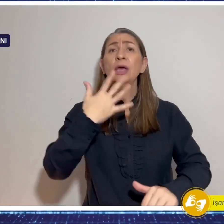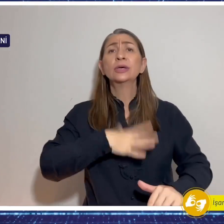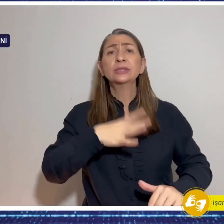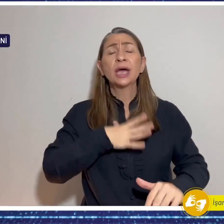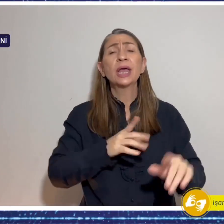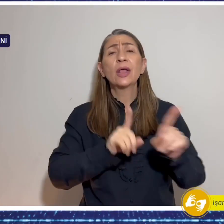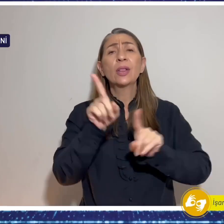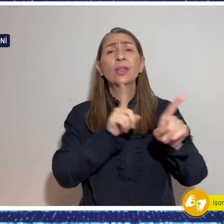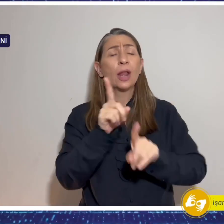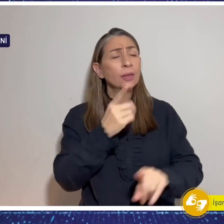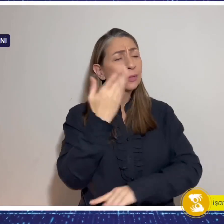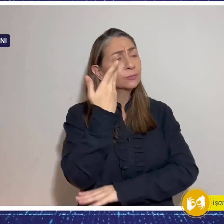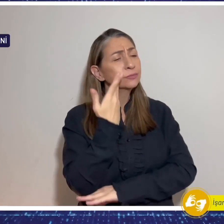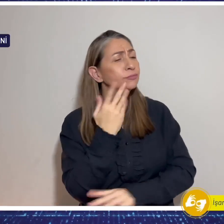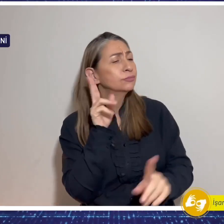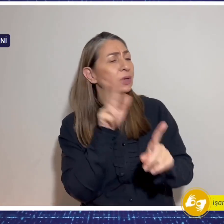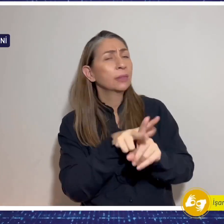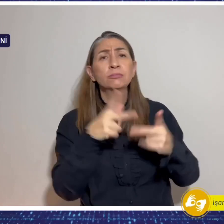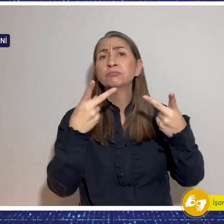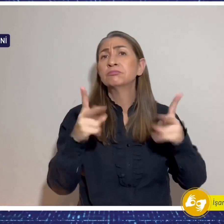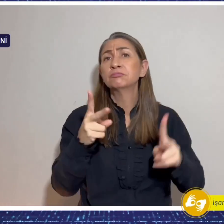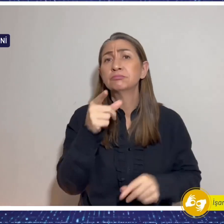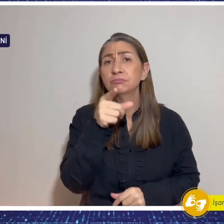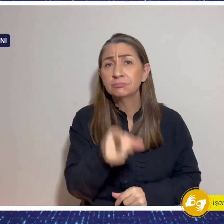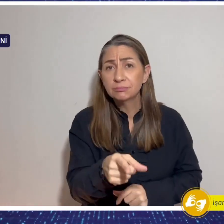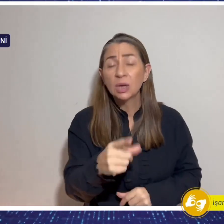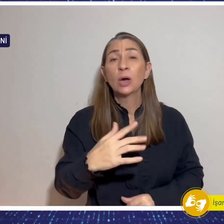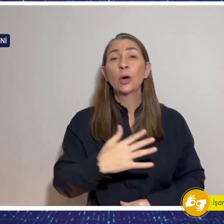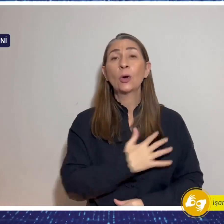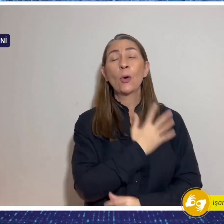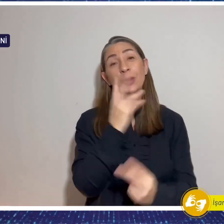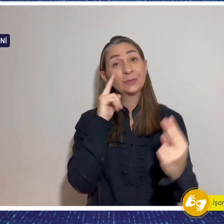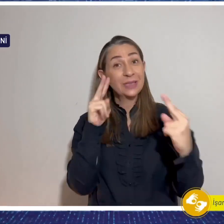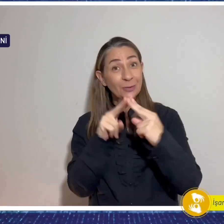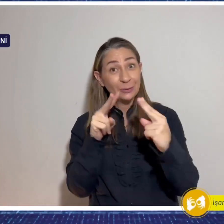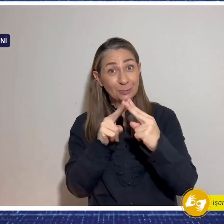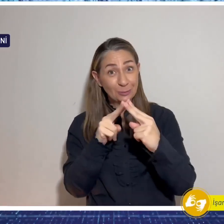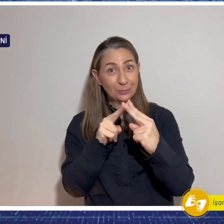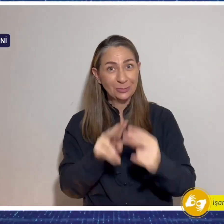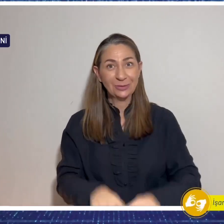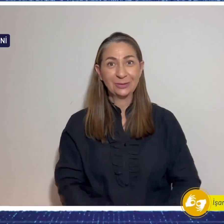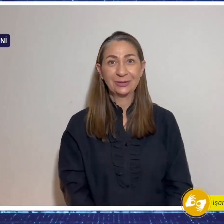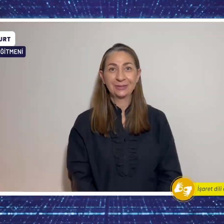çevrimiçi olarak katılım sağlayabilirsiniz. Kongremizde görüşmek üzere.